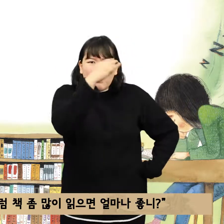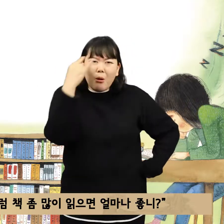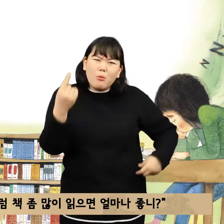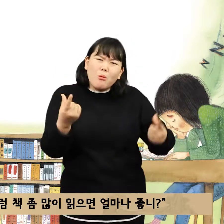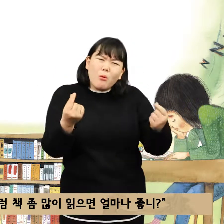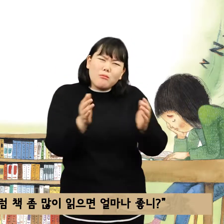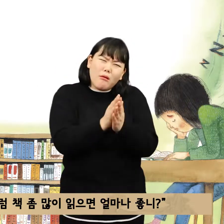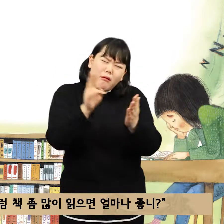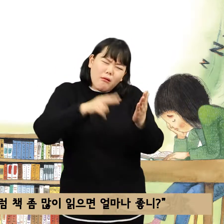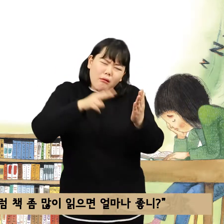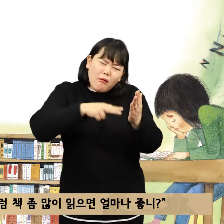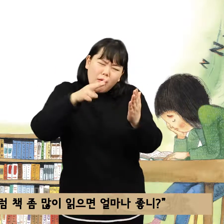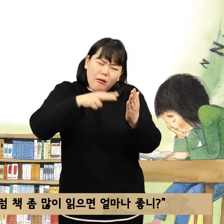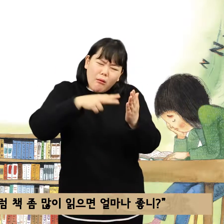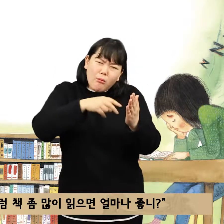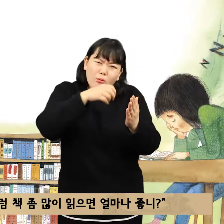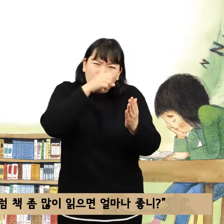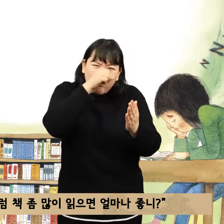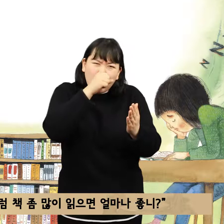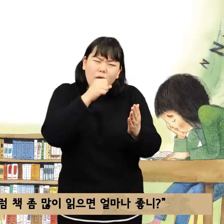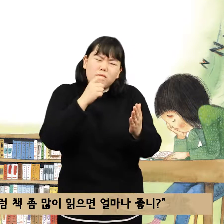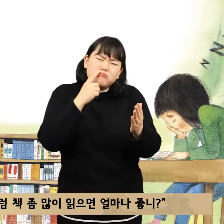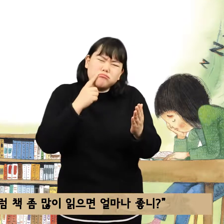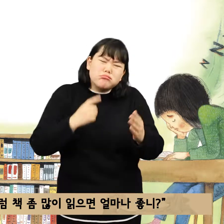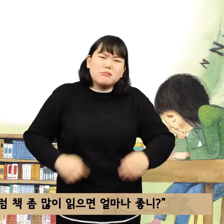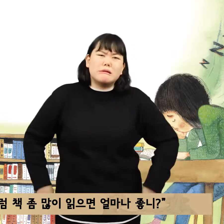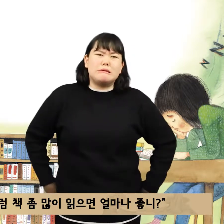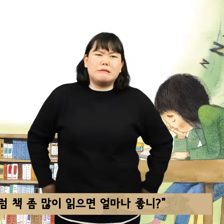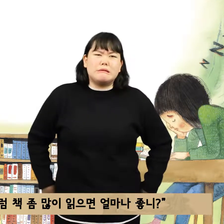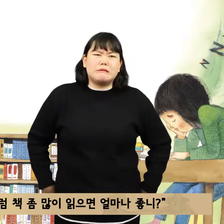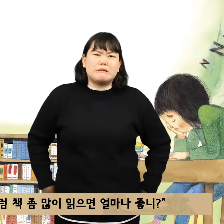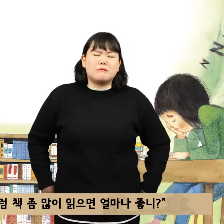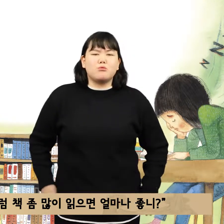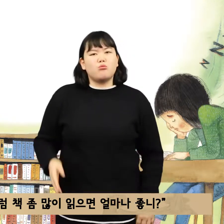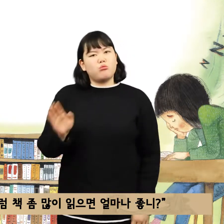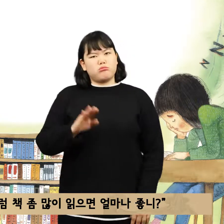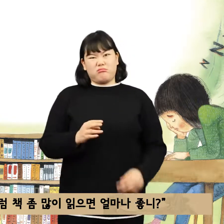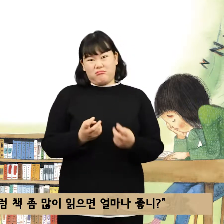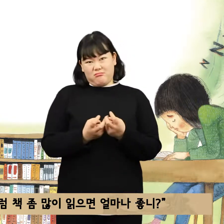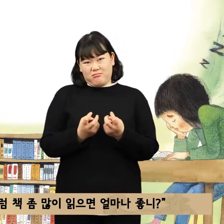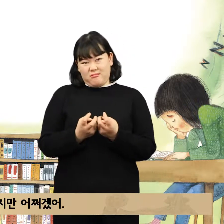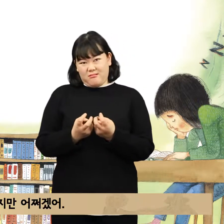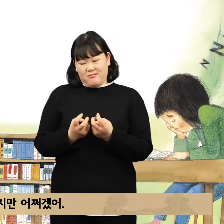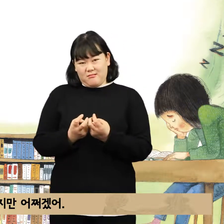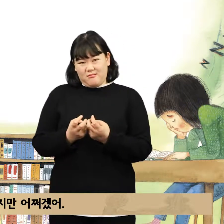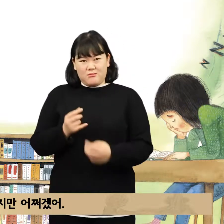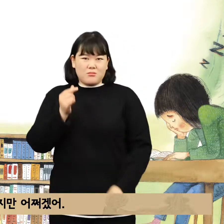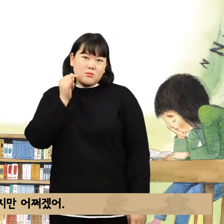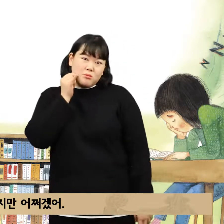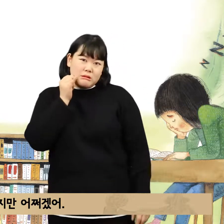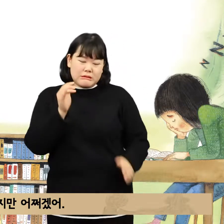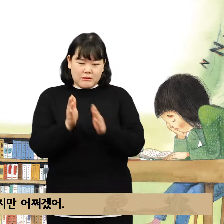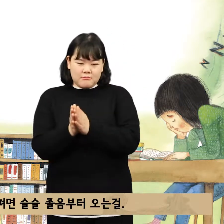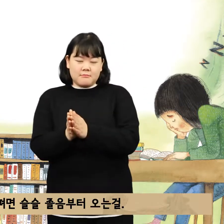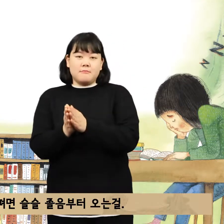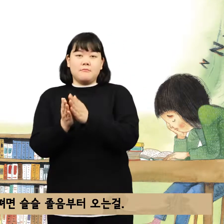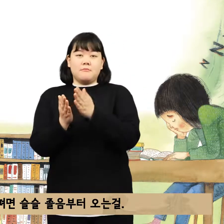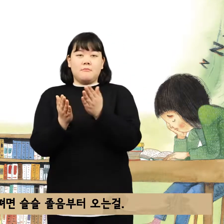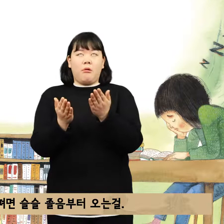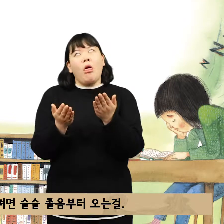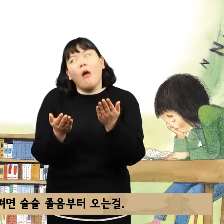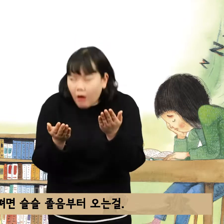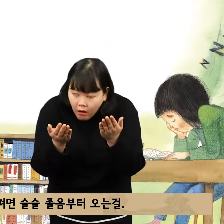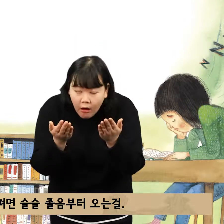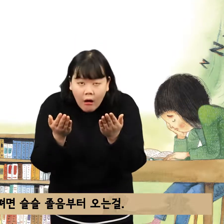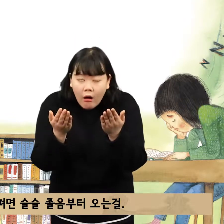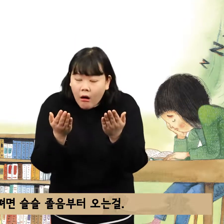정민아, 너도 재은이처럼 책 좀 많이 읽으면 얼마나 좋니? 하지만 어쩌겠어.